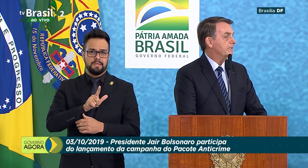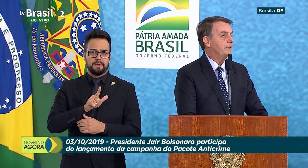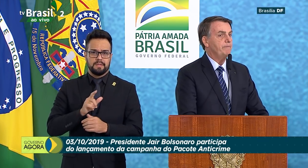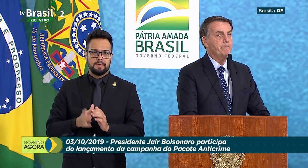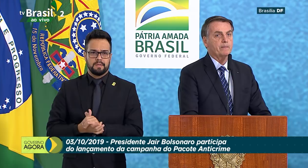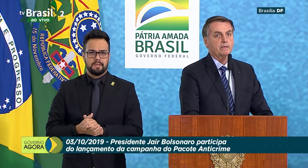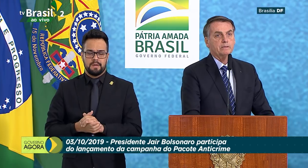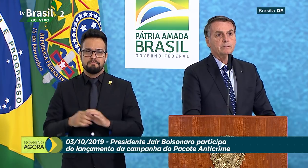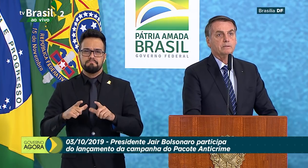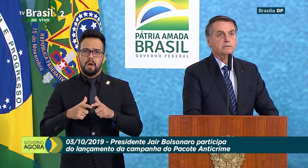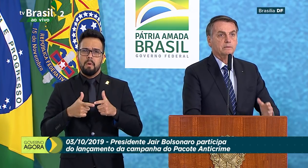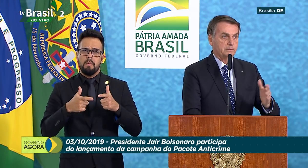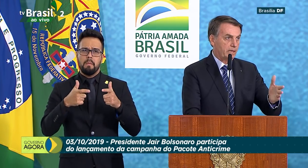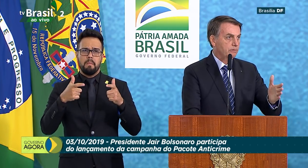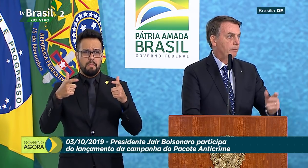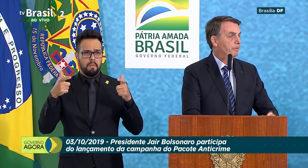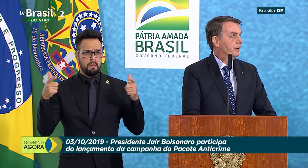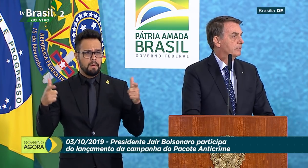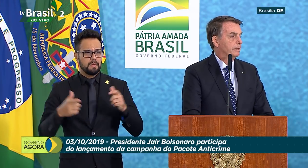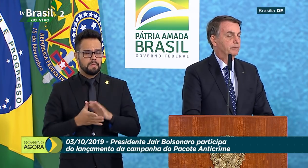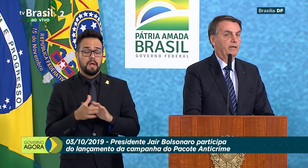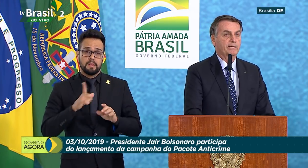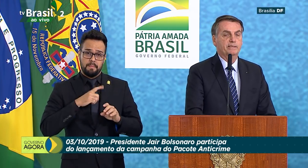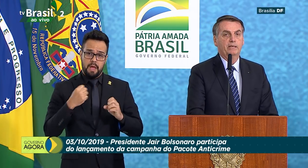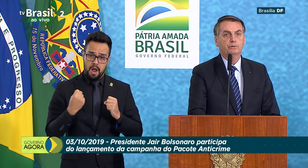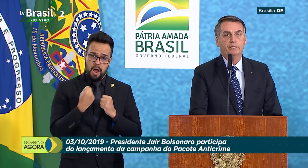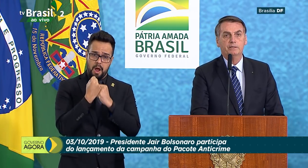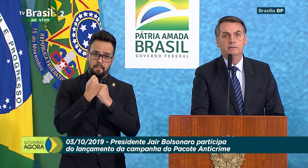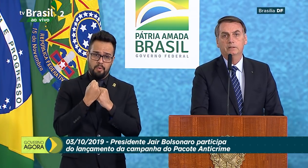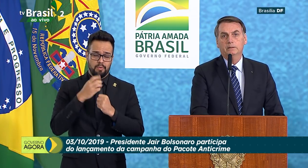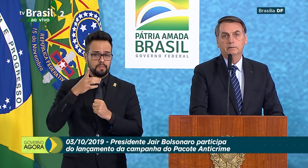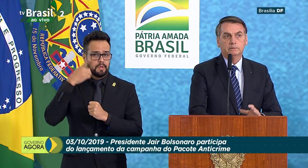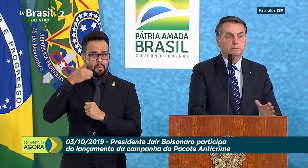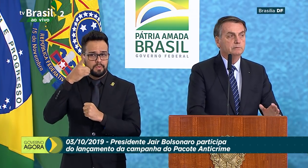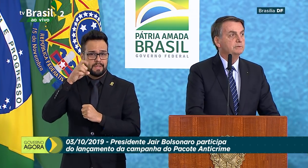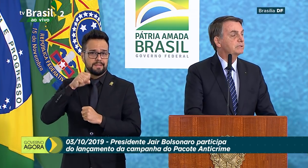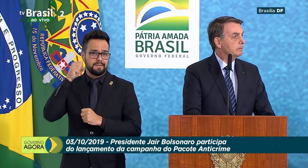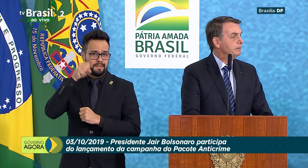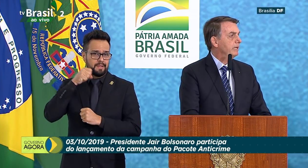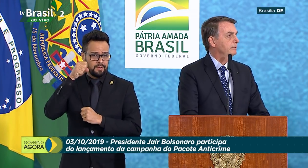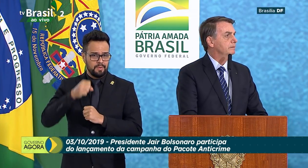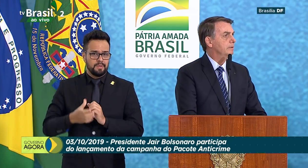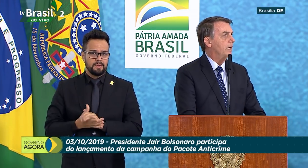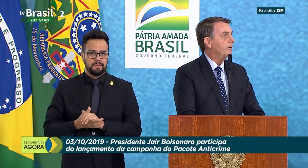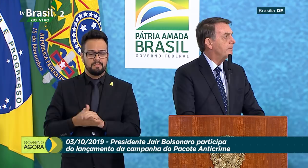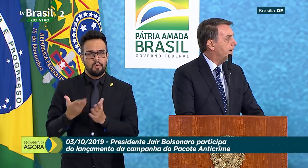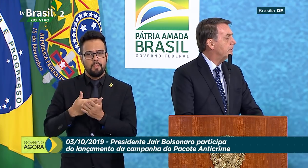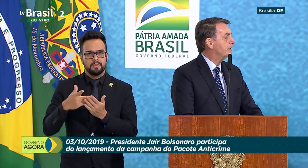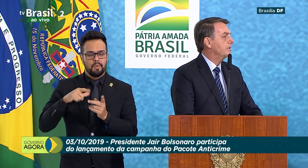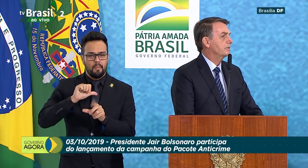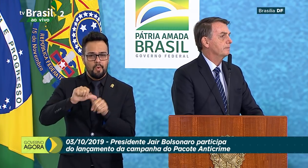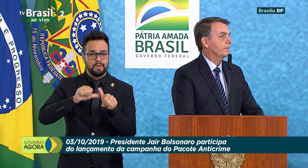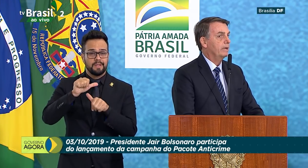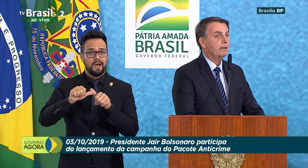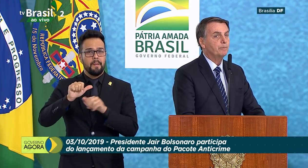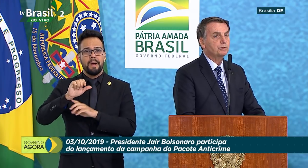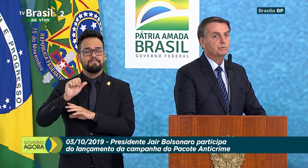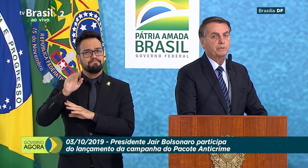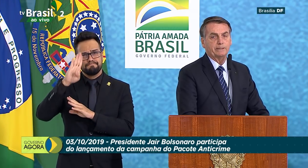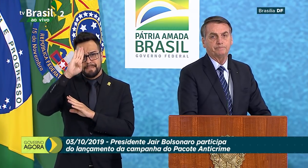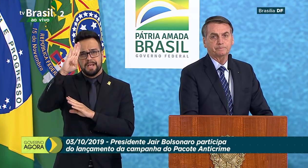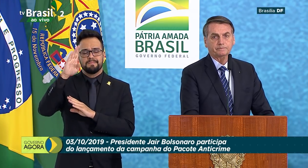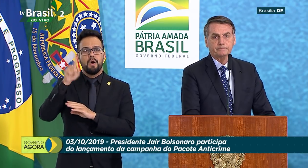da informação, tendo apoio de deputados e senadores, estamos mudando. Agora, mais do que isso,